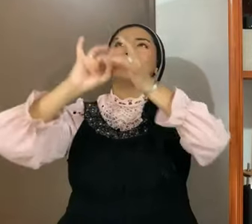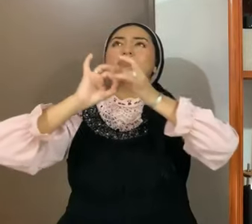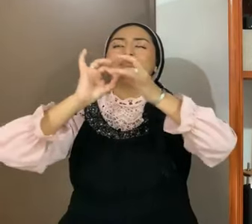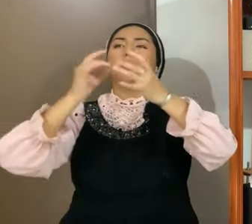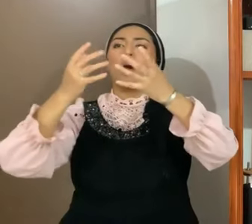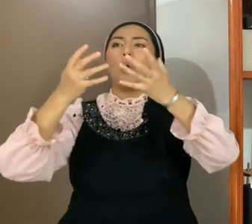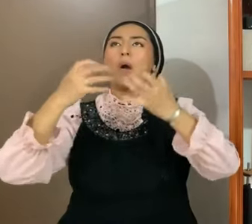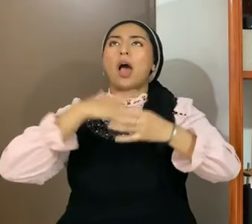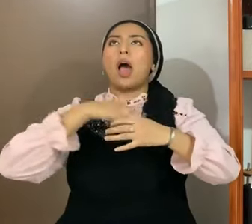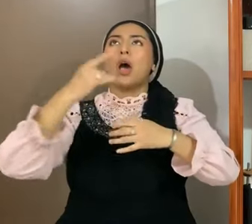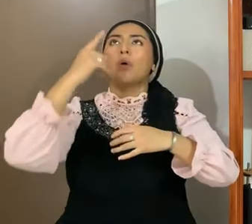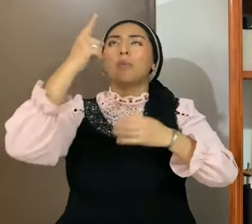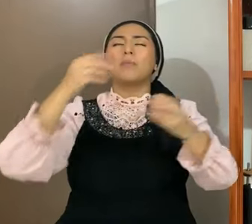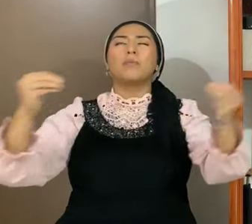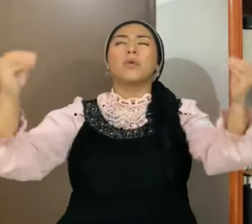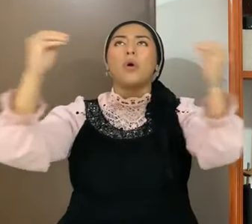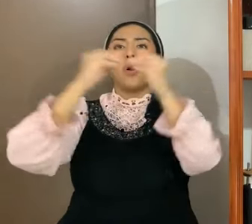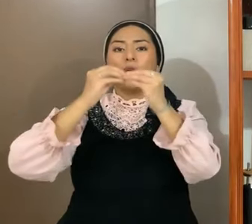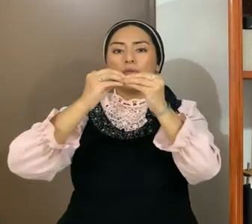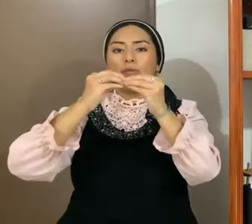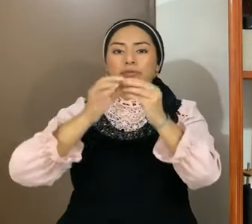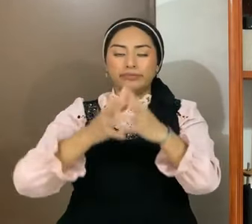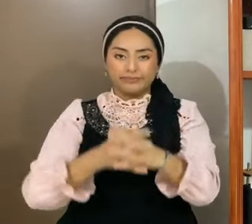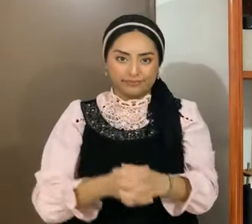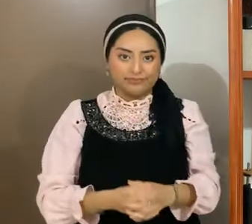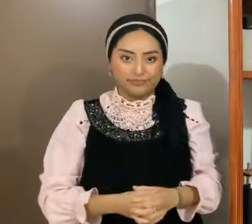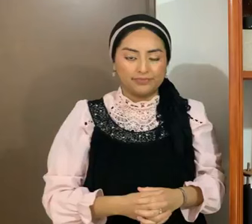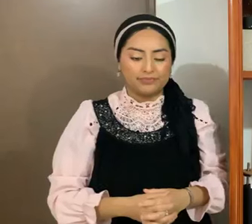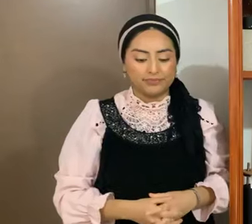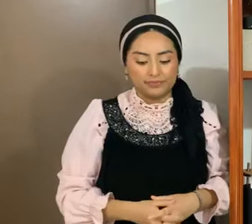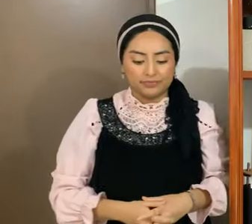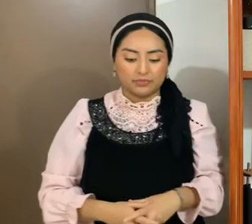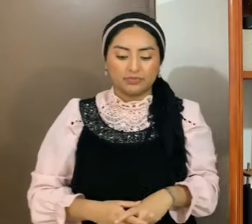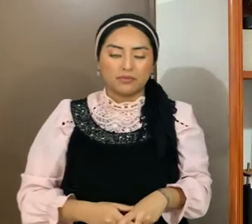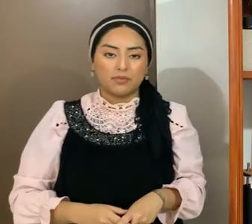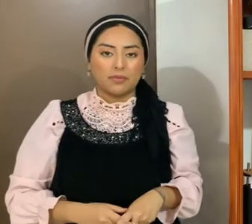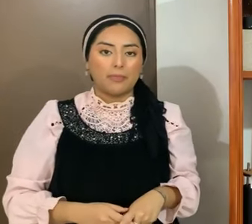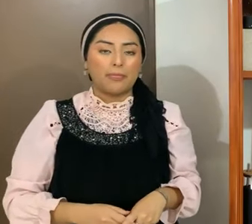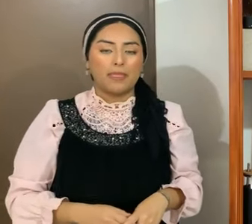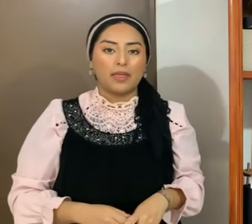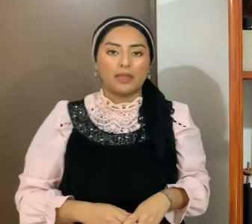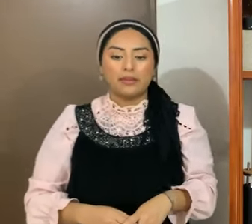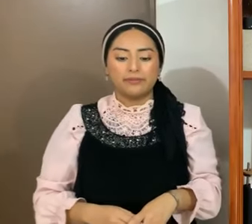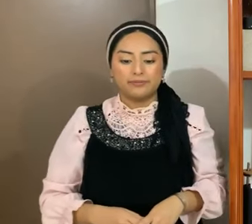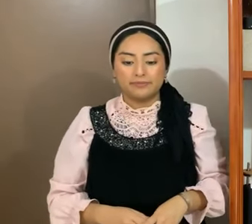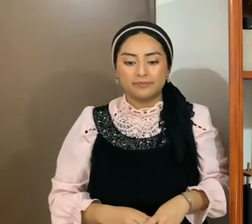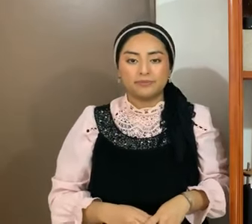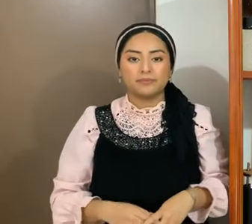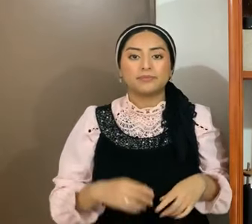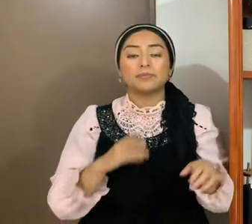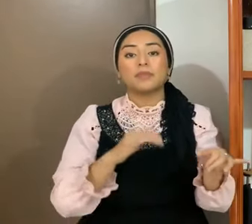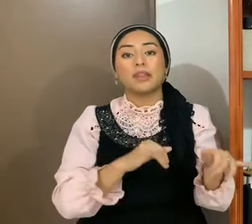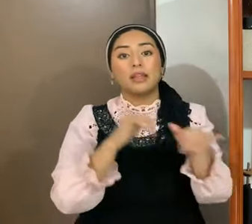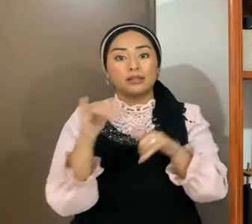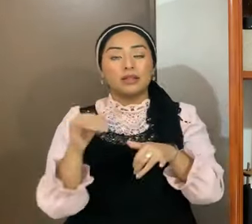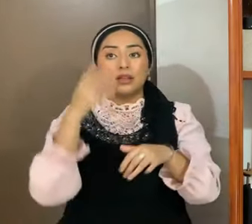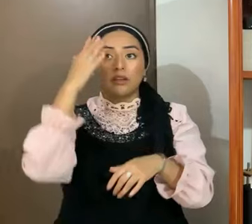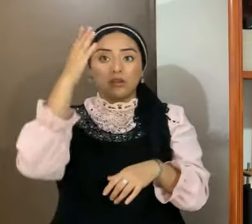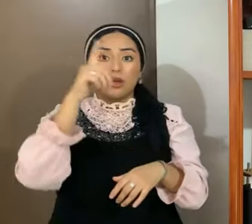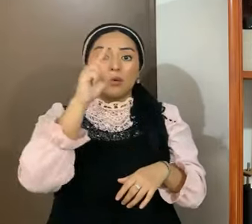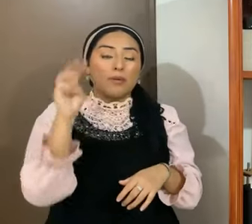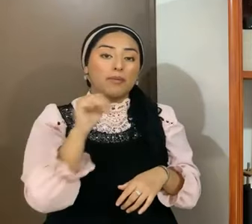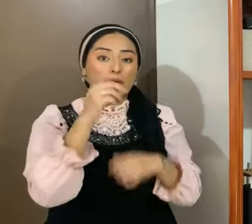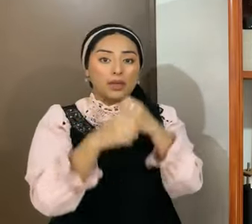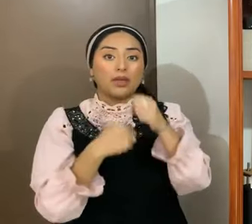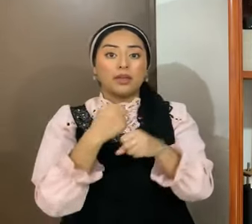quiero agradarte más. No eran por duda de si estaba la persona bien o mal con el Eterno. También en el milenio se